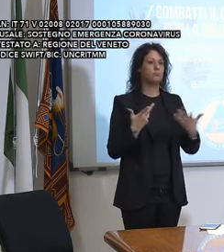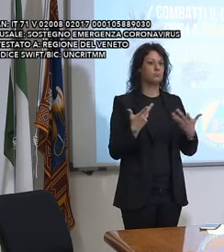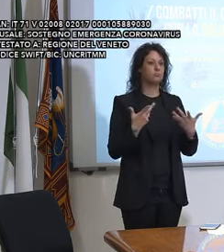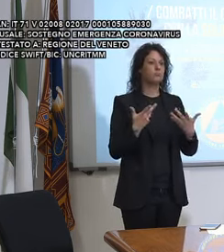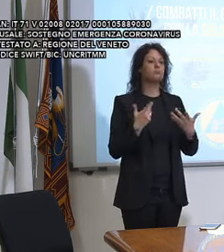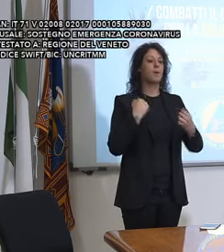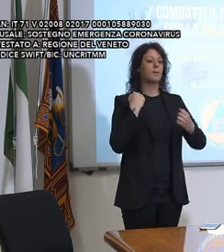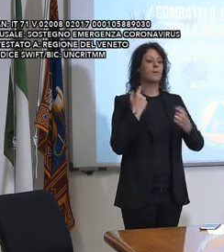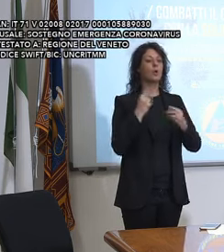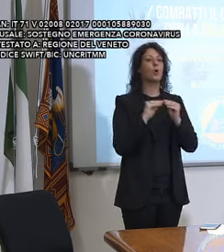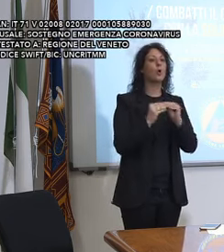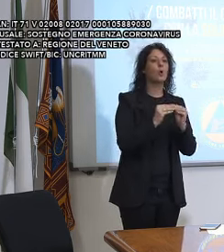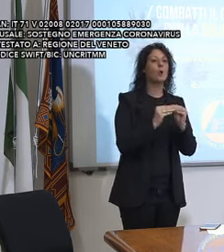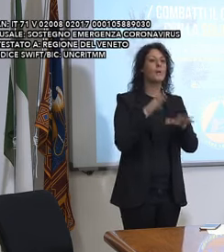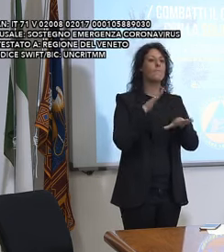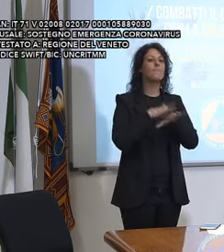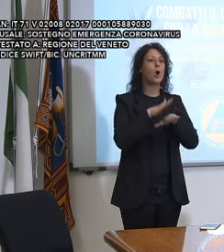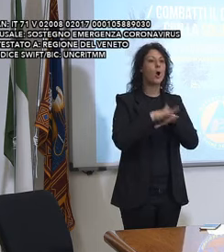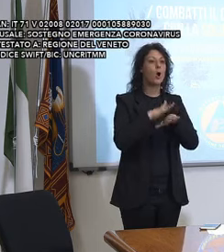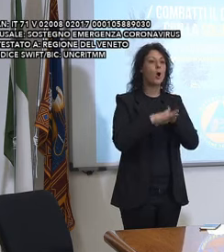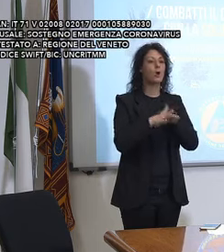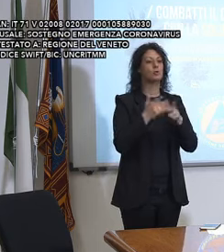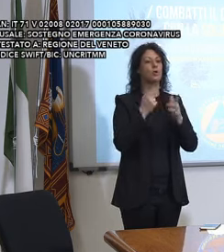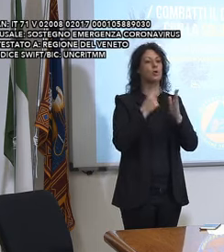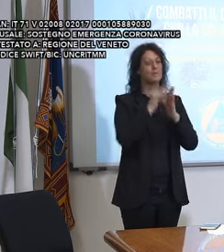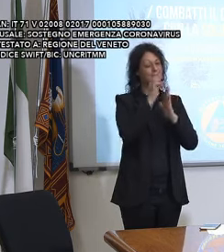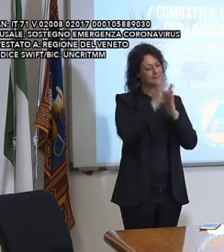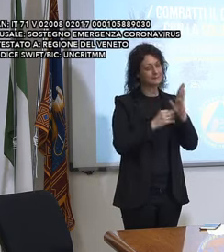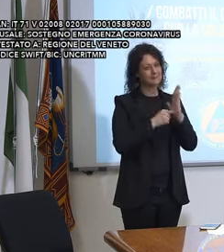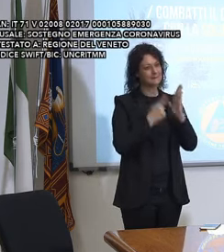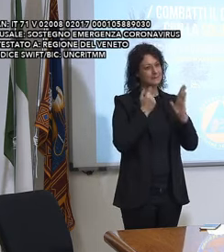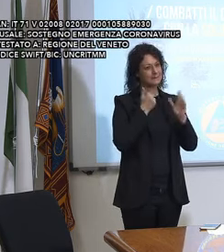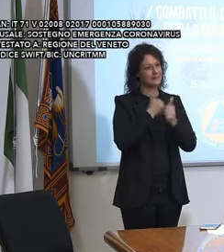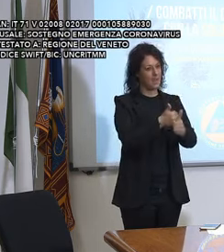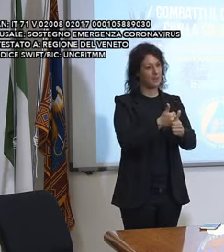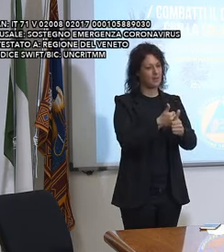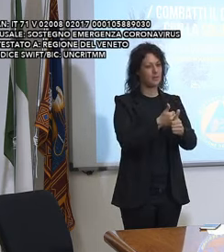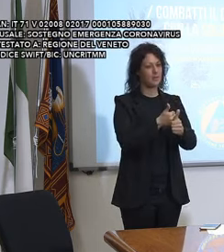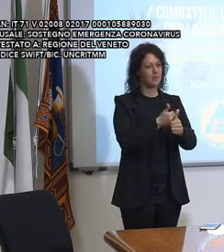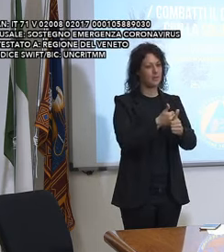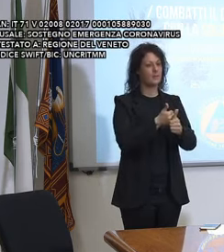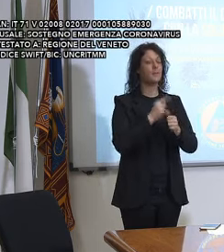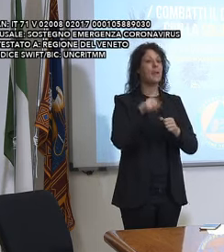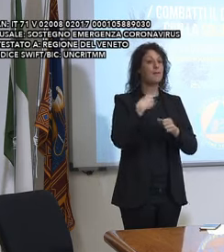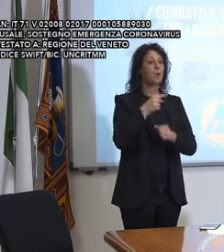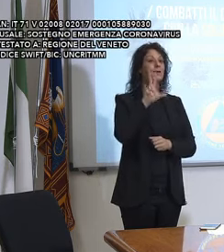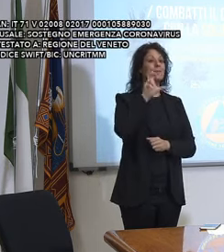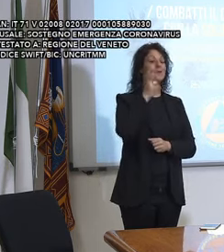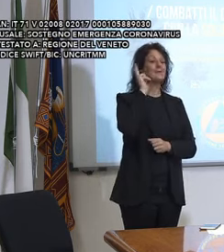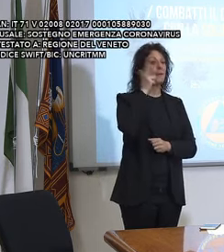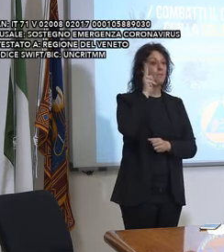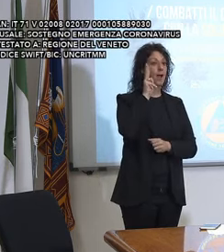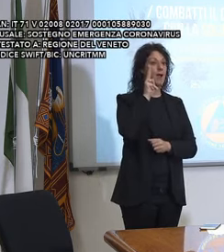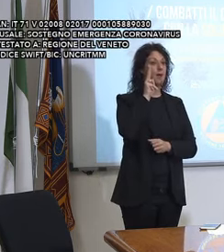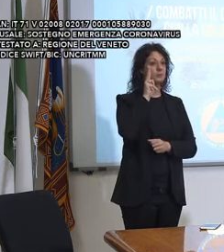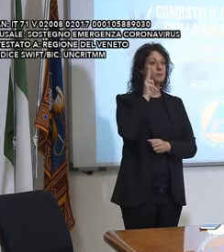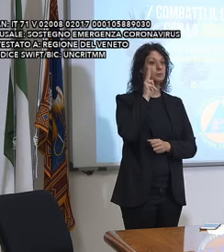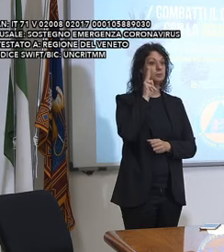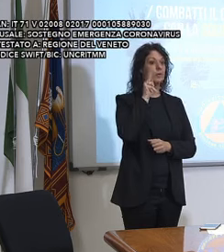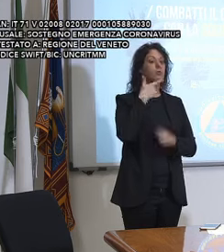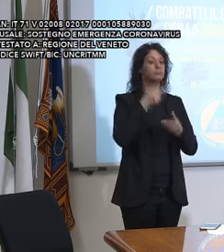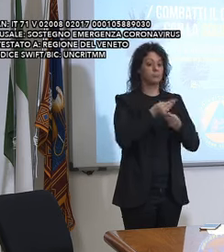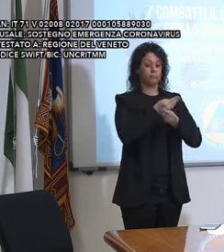delle modalità, linee guida, indicazioni e quant'altro, e poi il 30 di marzo è stato emanato il